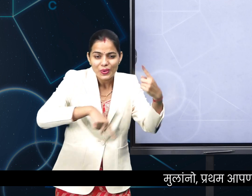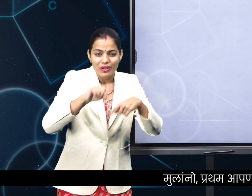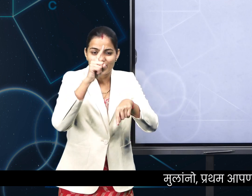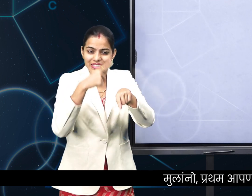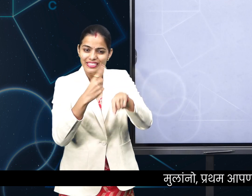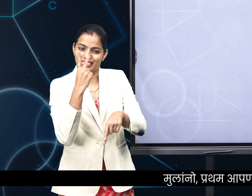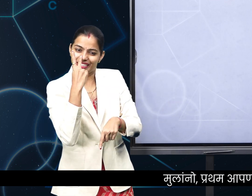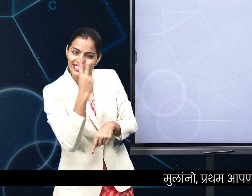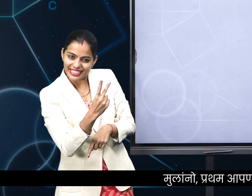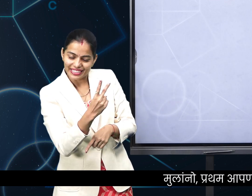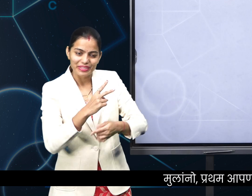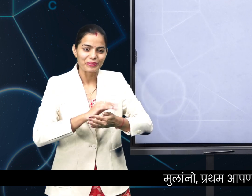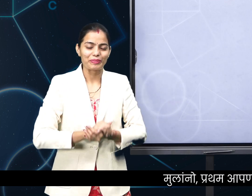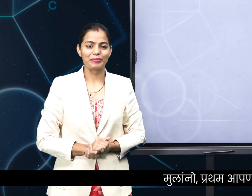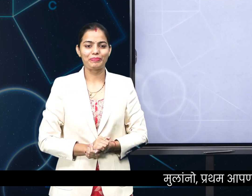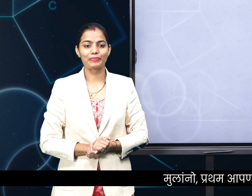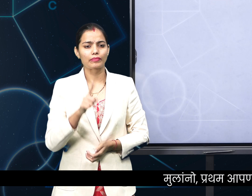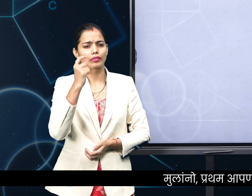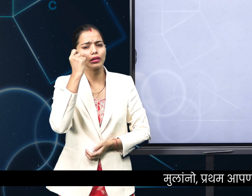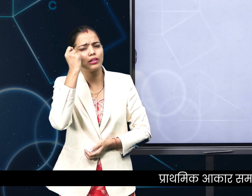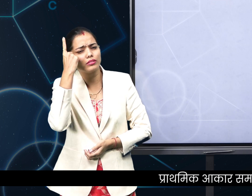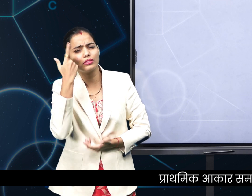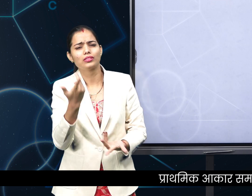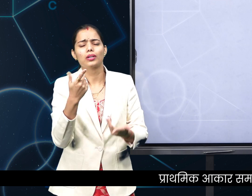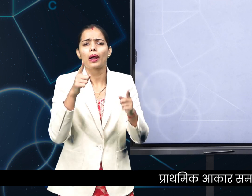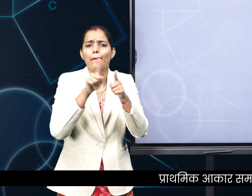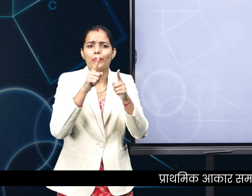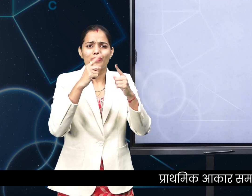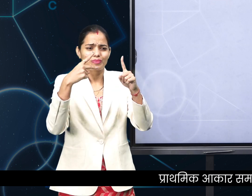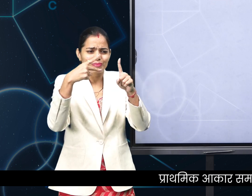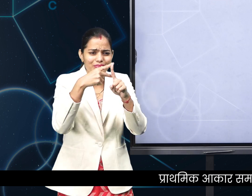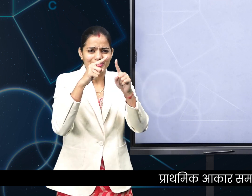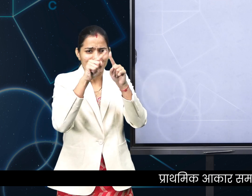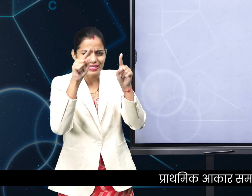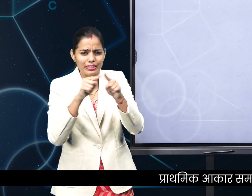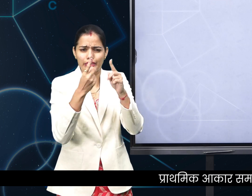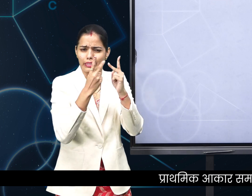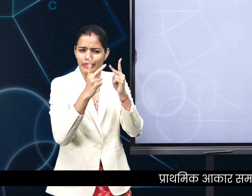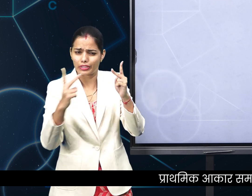मुलांनो, प्रथम आपण पाहूया प्राथमिक आकार समजून घेणे.